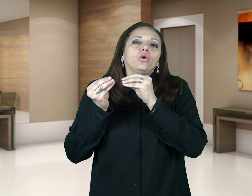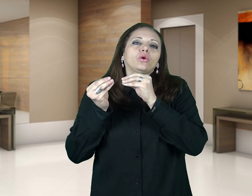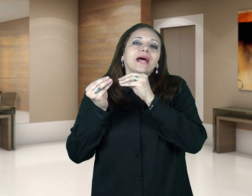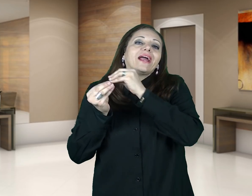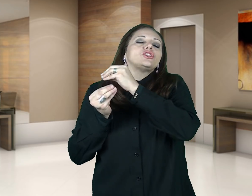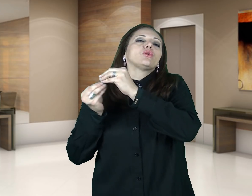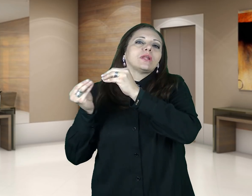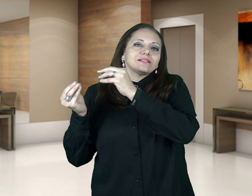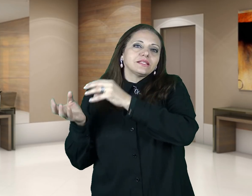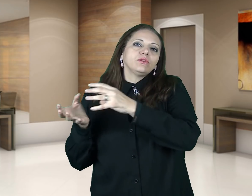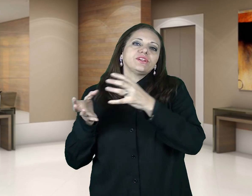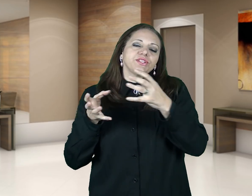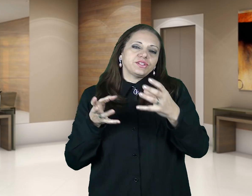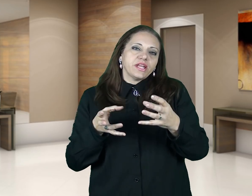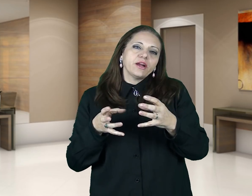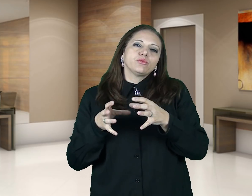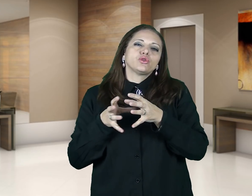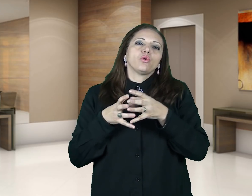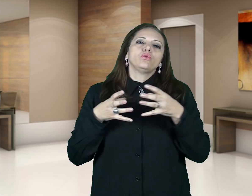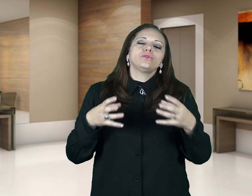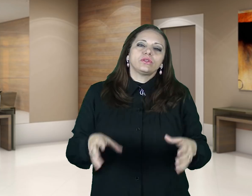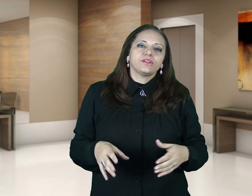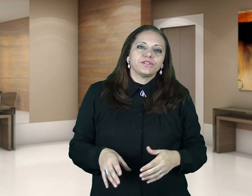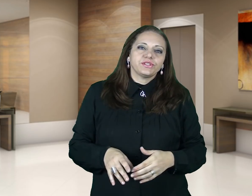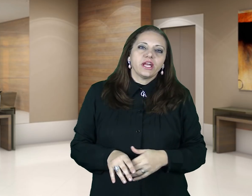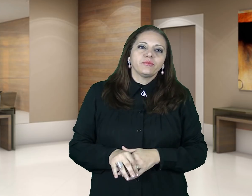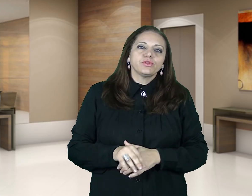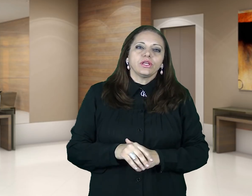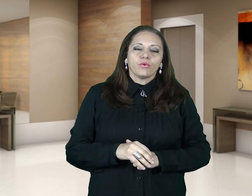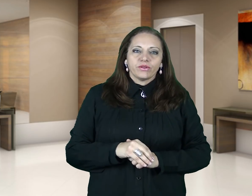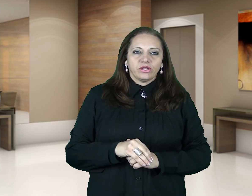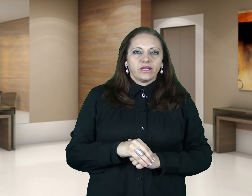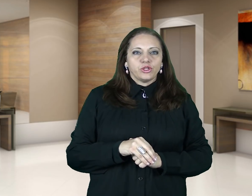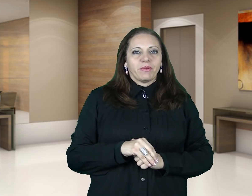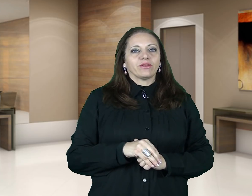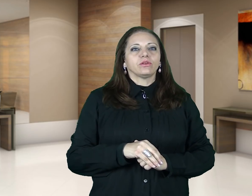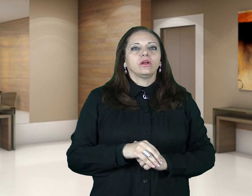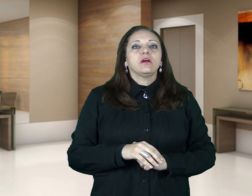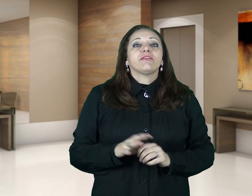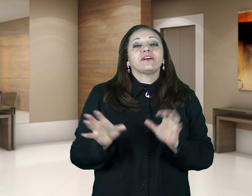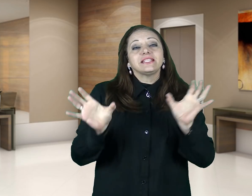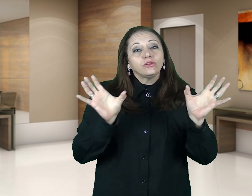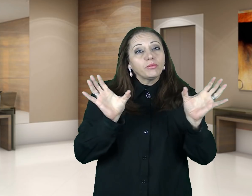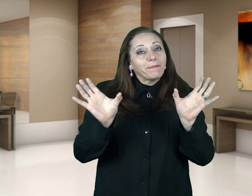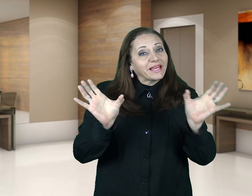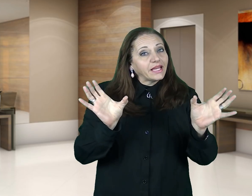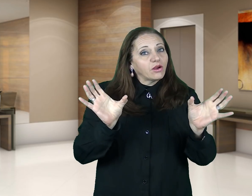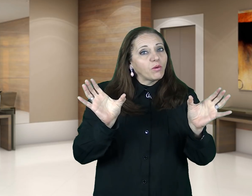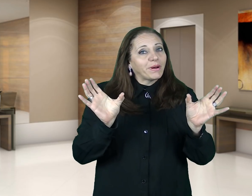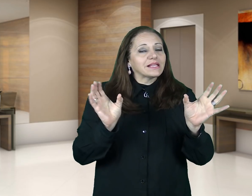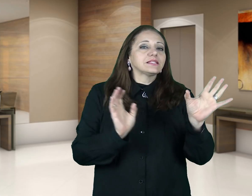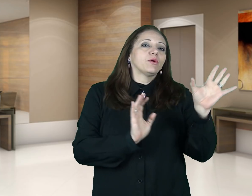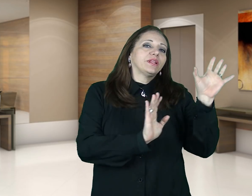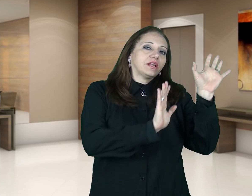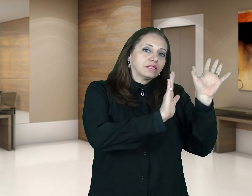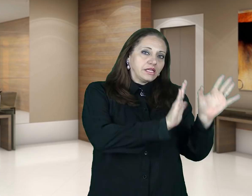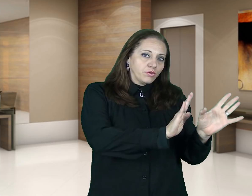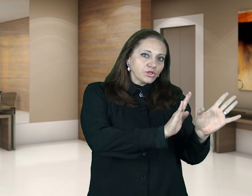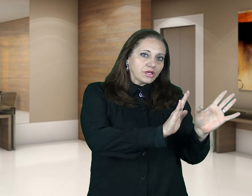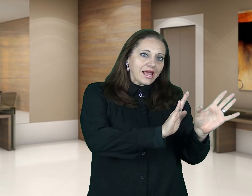da articulação desses termos, do uso desses termos enquanto entendimento. Fazendo uma pequena comparação entre as línguas orais,